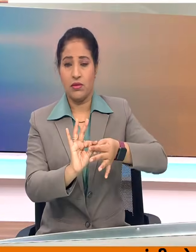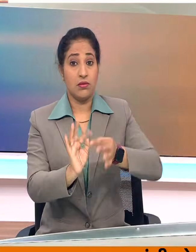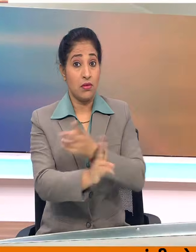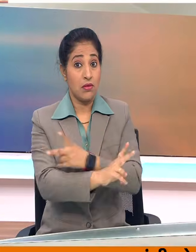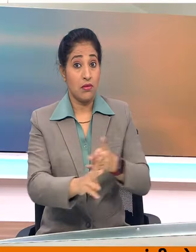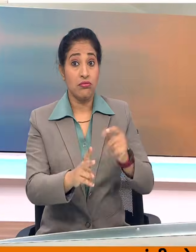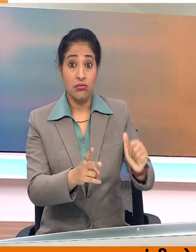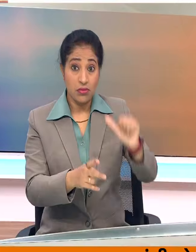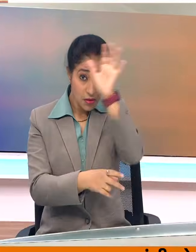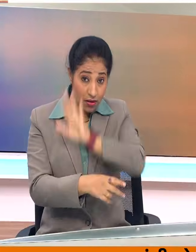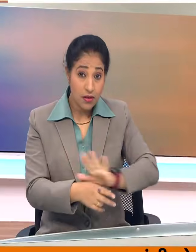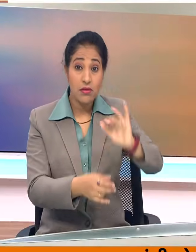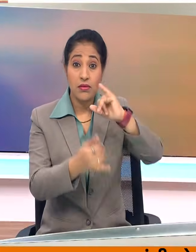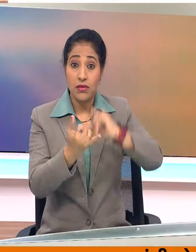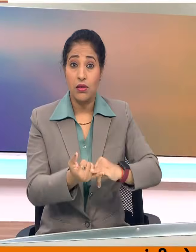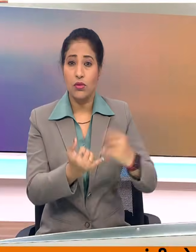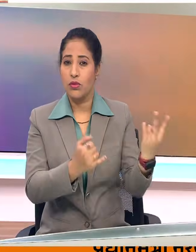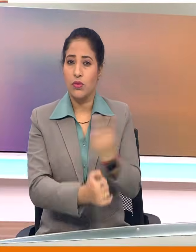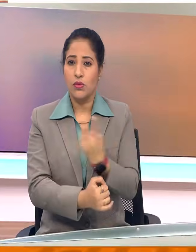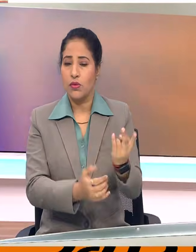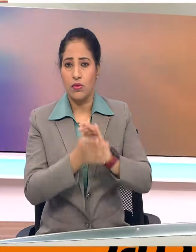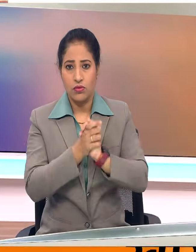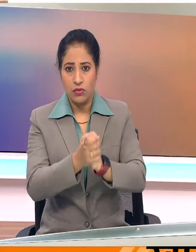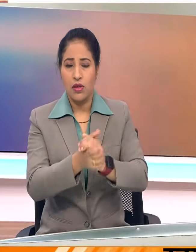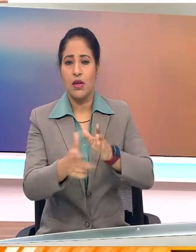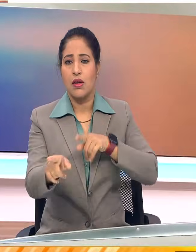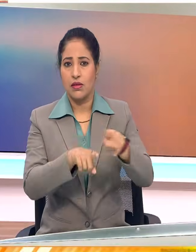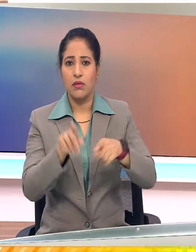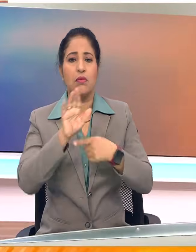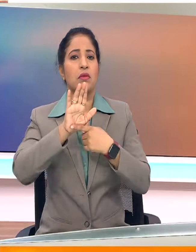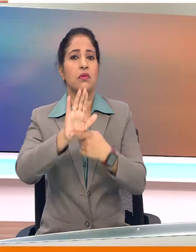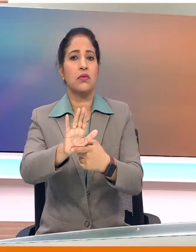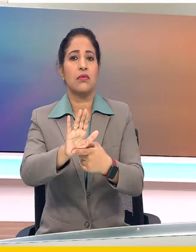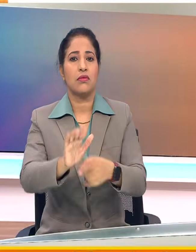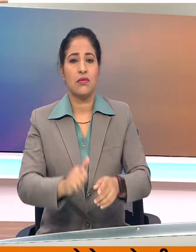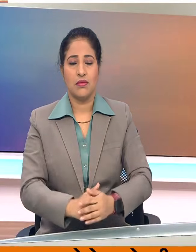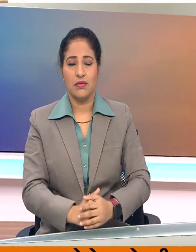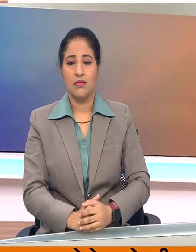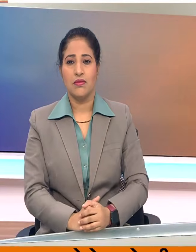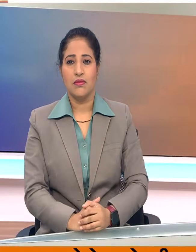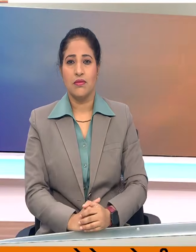स्थिरता के लिए भारत सेशल्स दोस्ती का भी उदाहरण है।